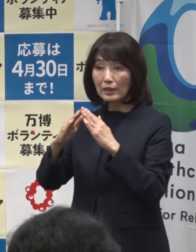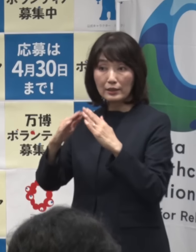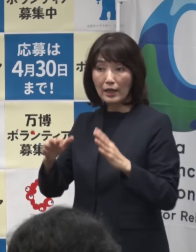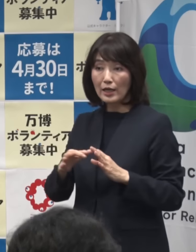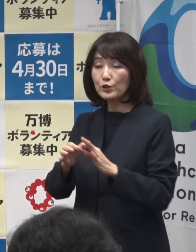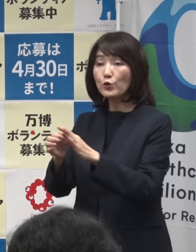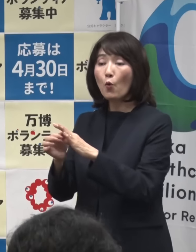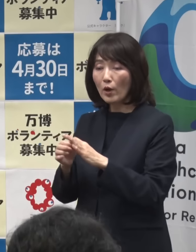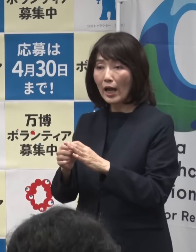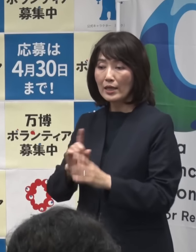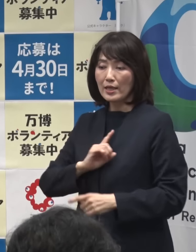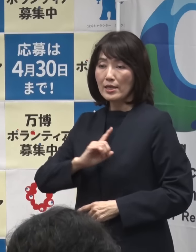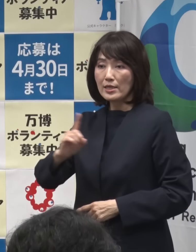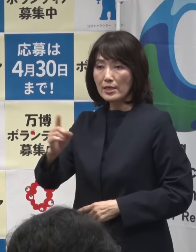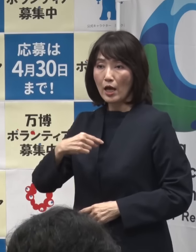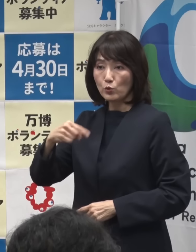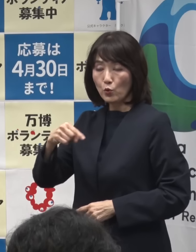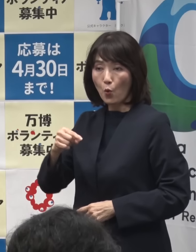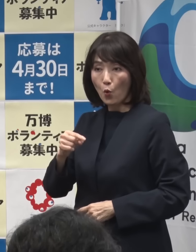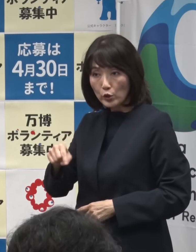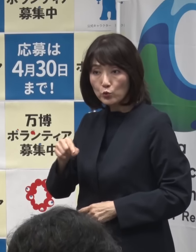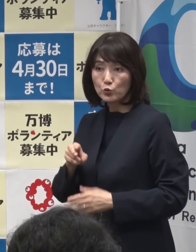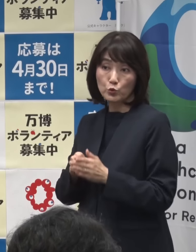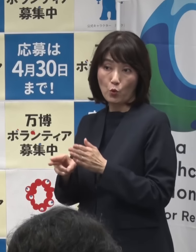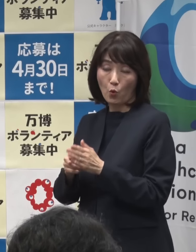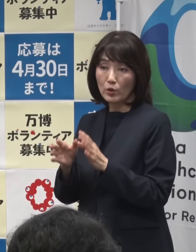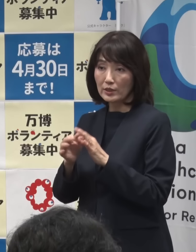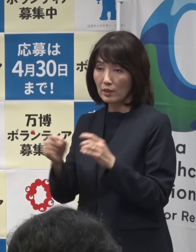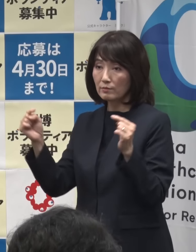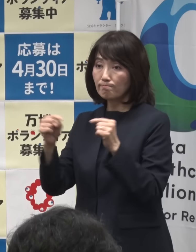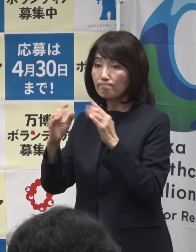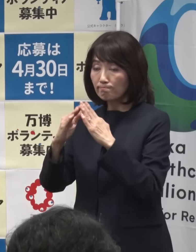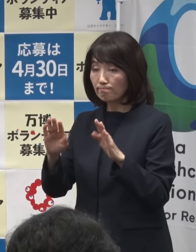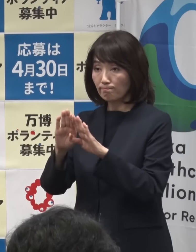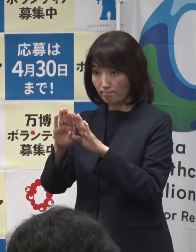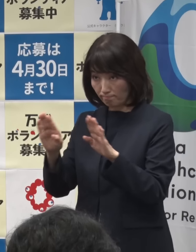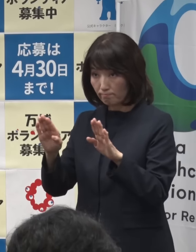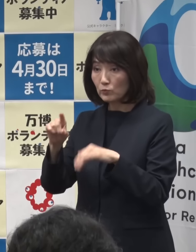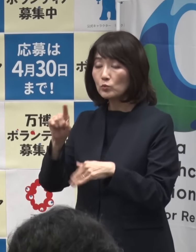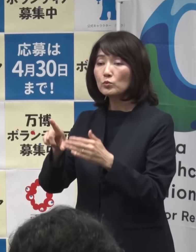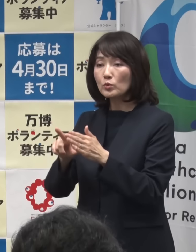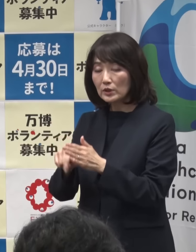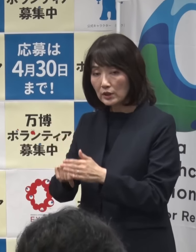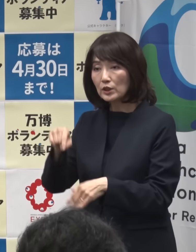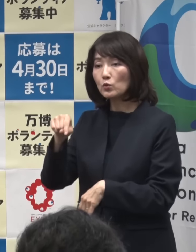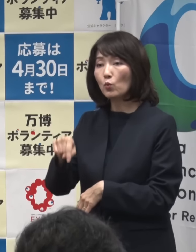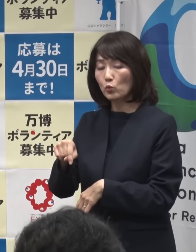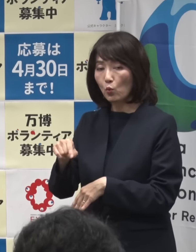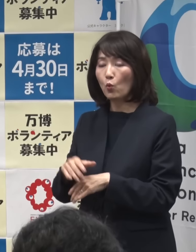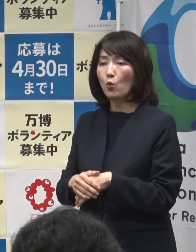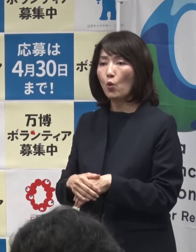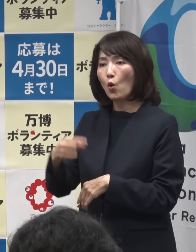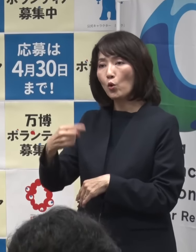教育旅行の輸送に関する検討会というのが開かれるかと思います。その中で、この教職員組合からの申し入